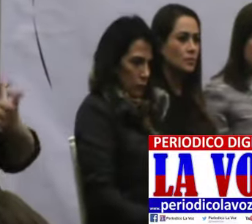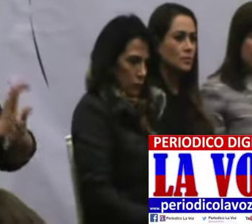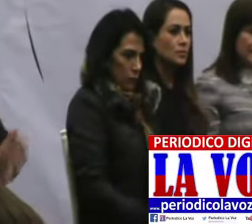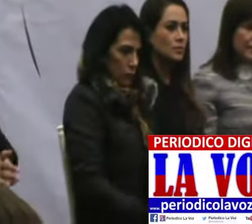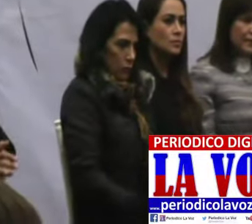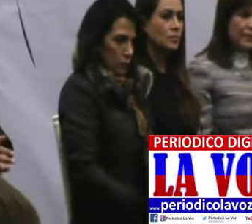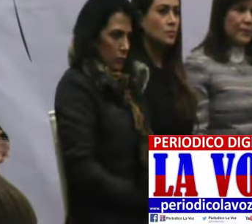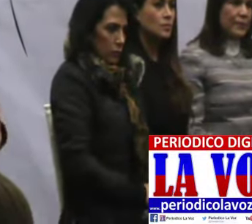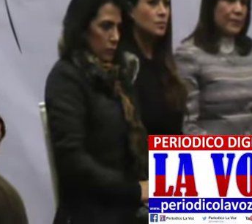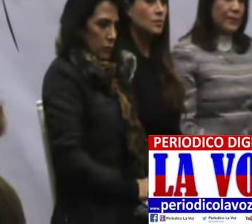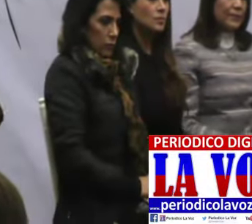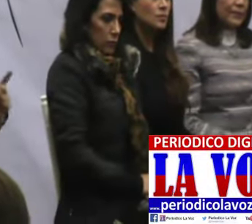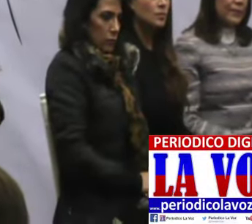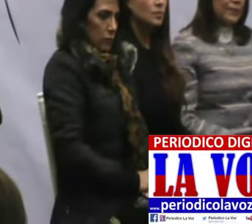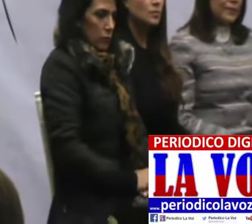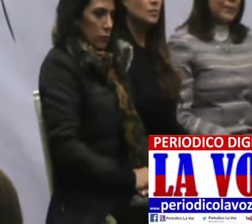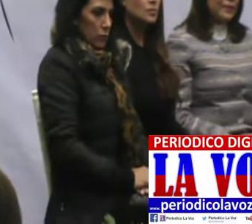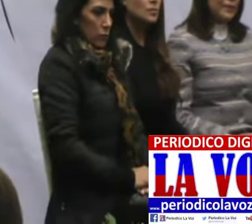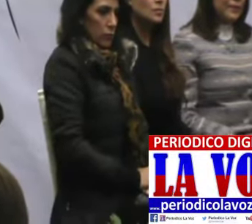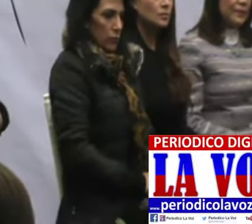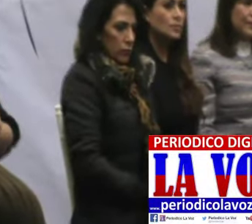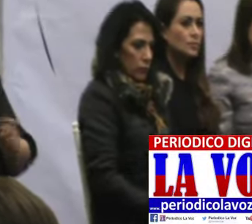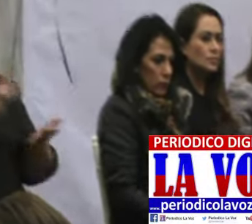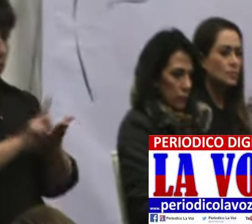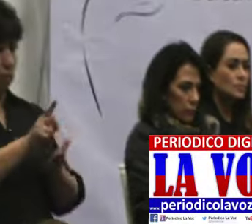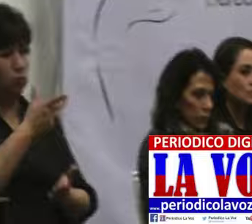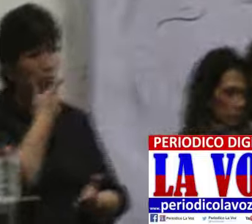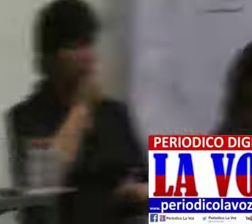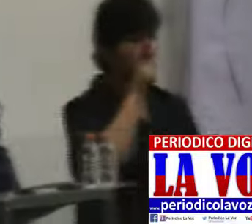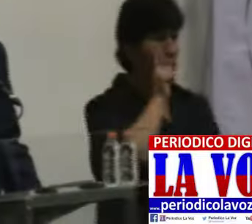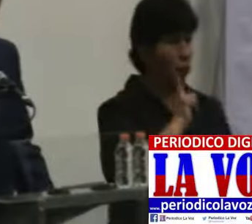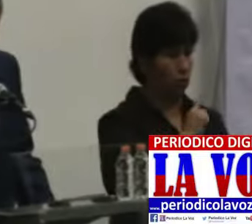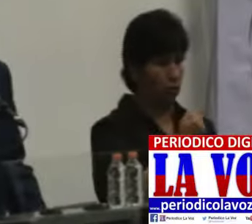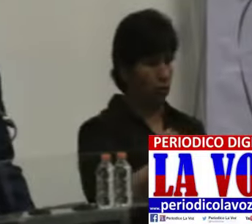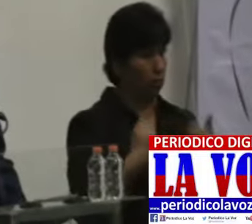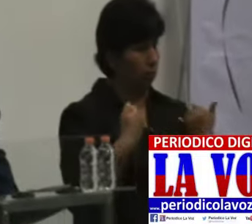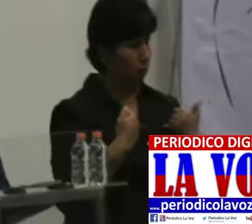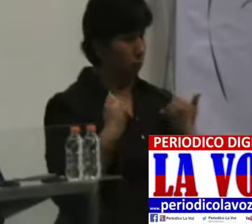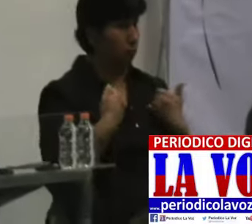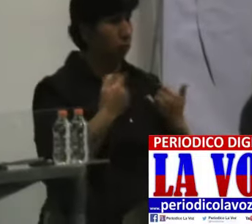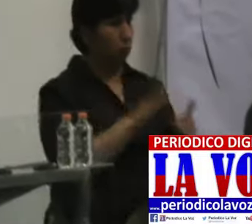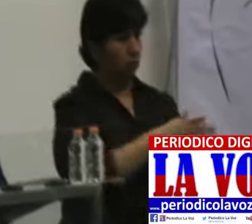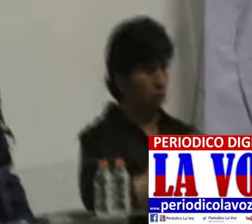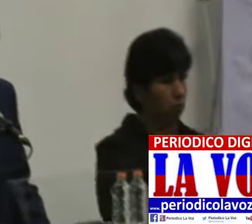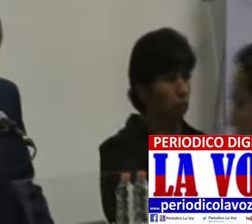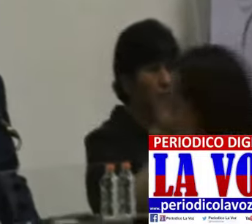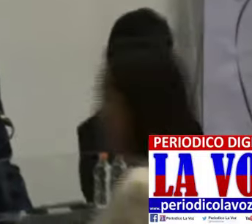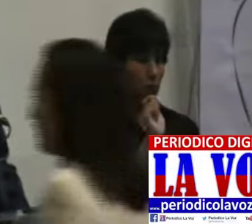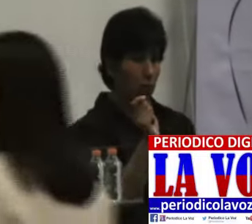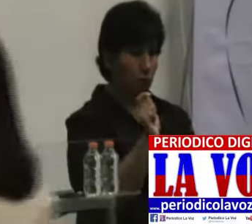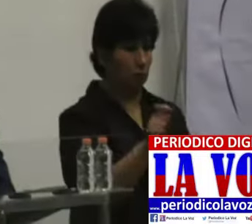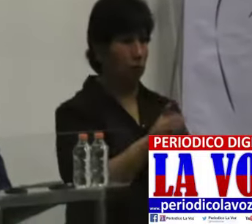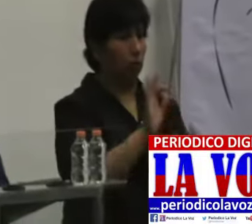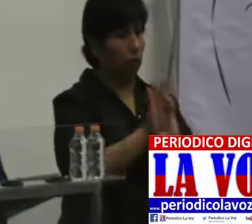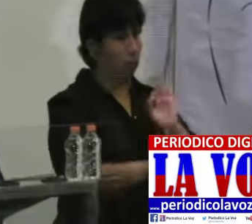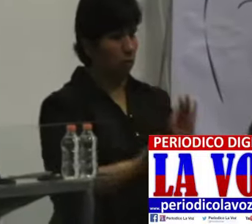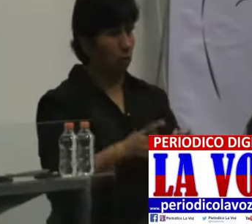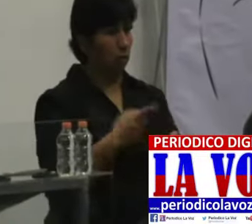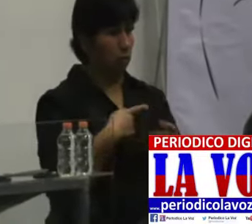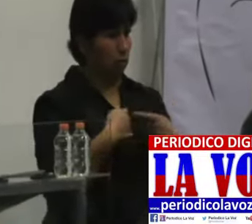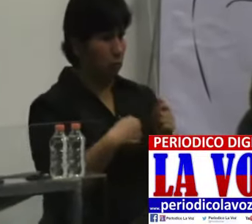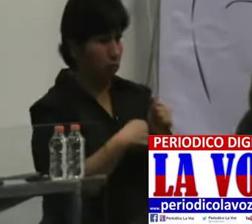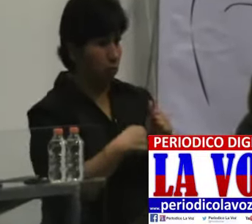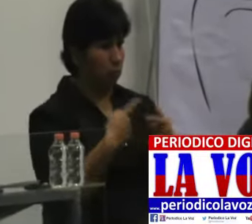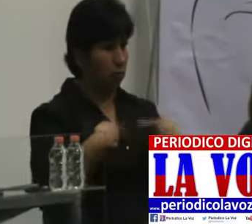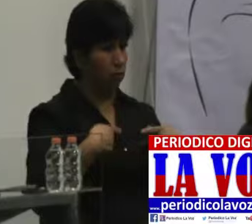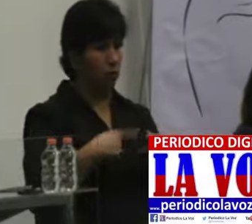discriminación, acoso escolar, derechos de los niños, niñas y adolescentes, violencia en el noviazgo, trata de personas,